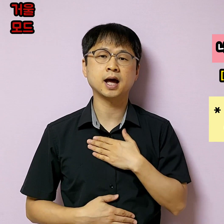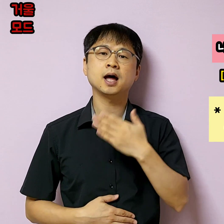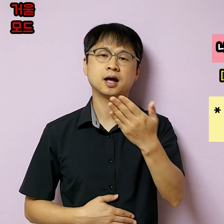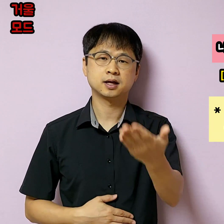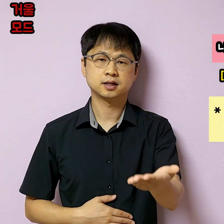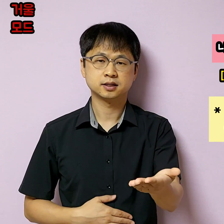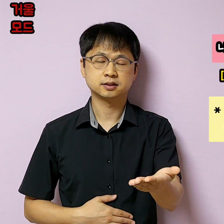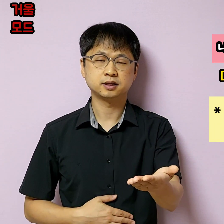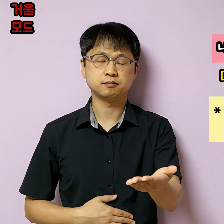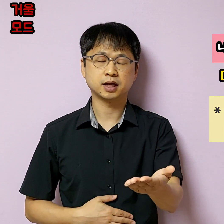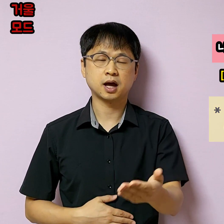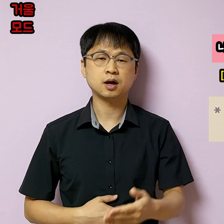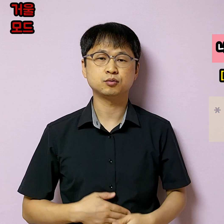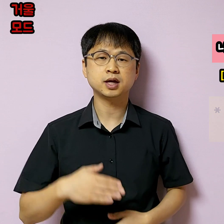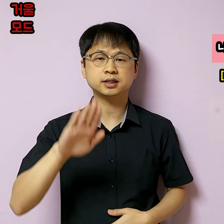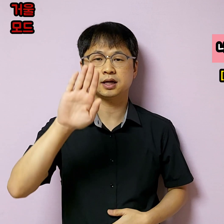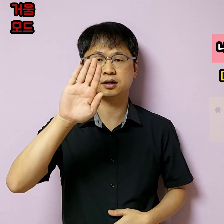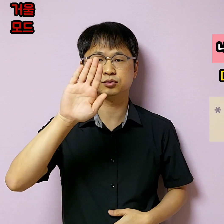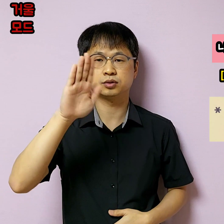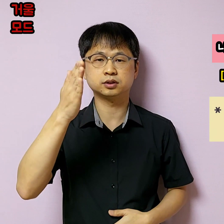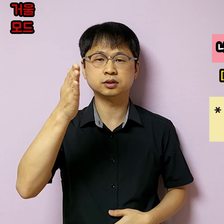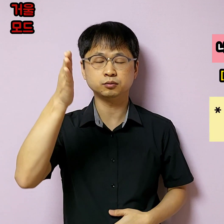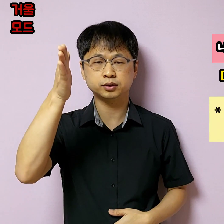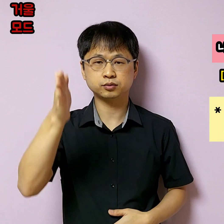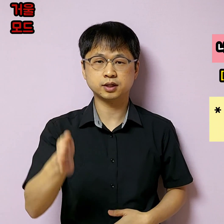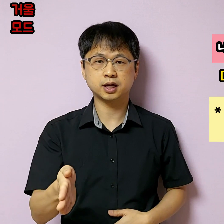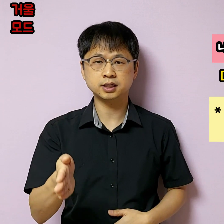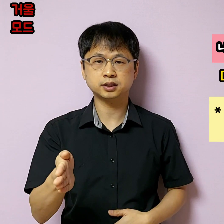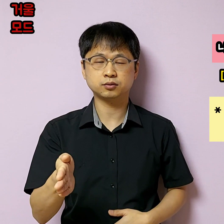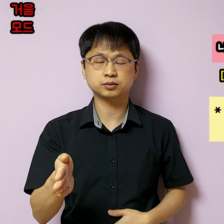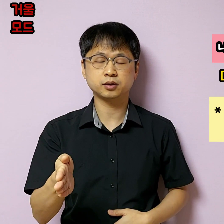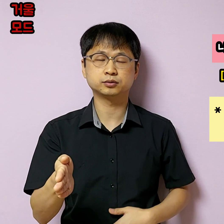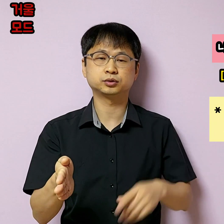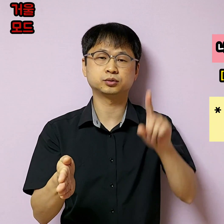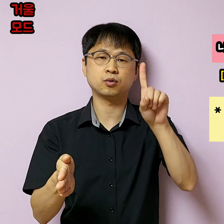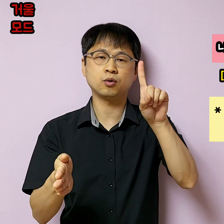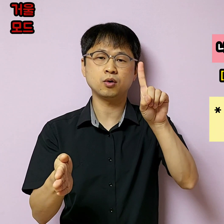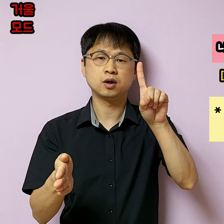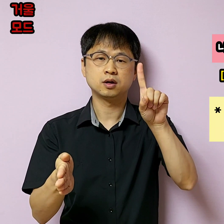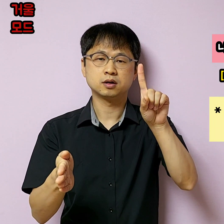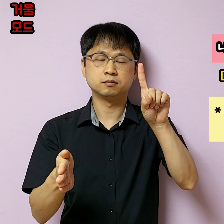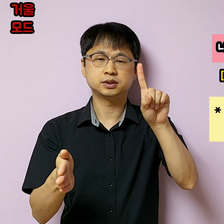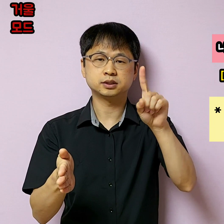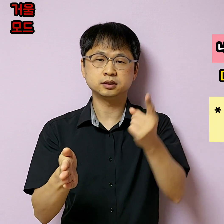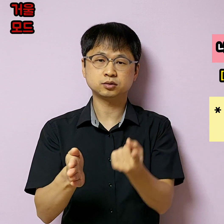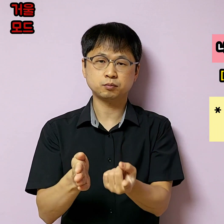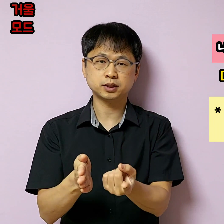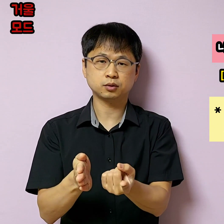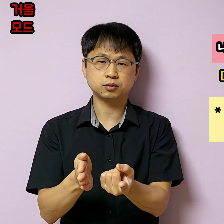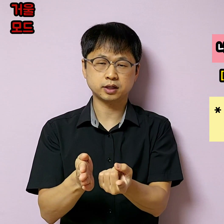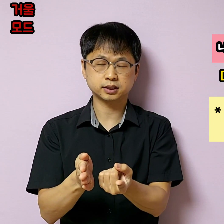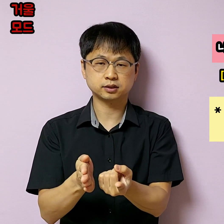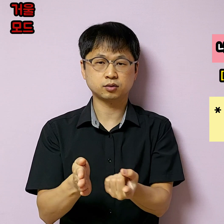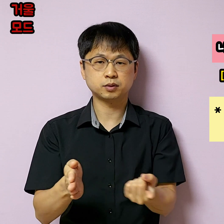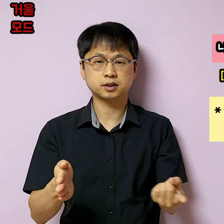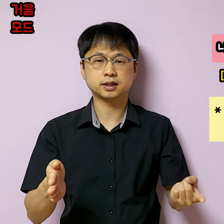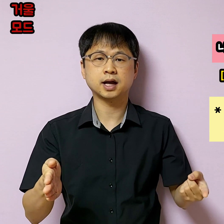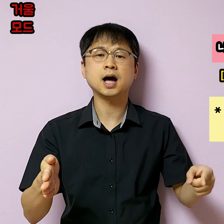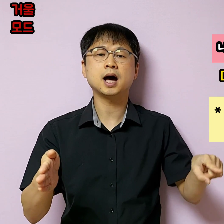나 그대입니다. 위하다라는 수어는 왼손날 세로로 세워주시고 검지를 손바닥 위로 한 상태로 벌렸다가